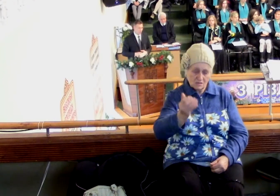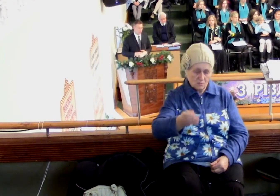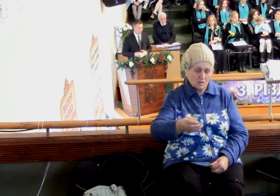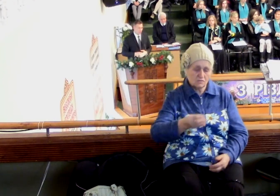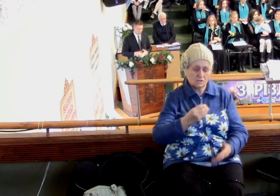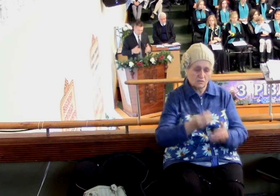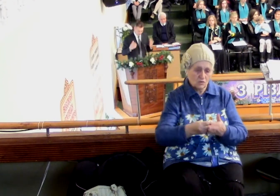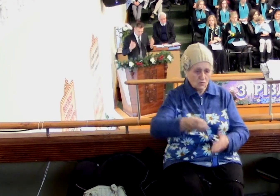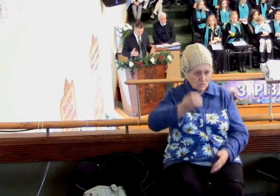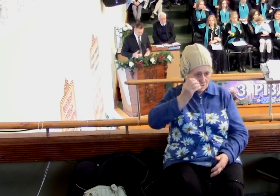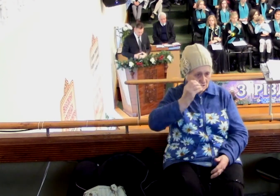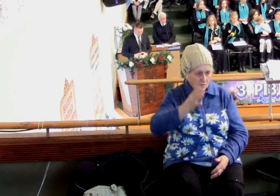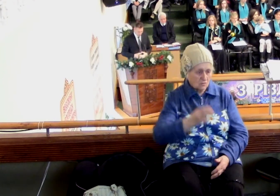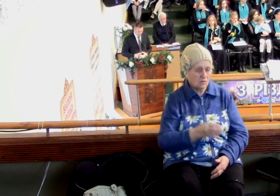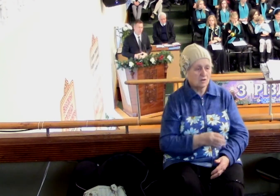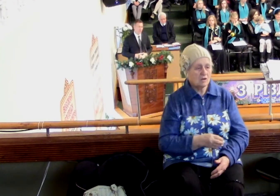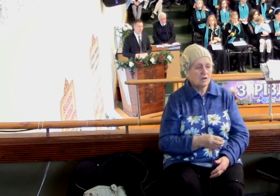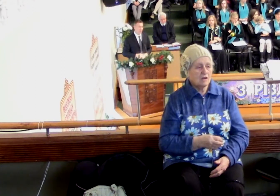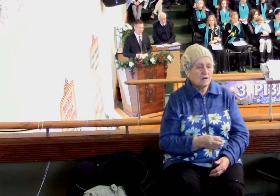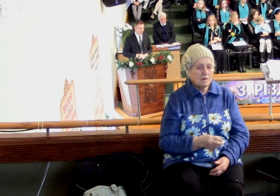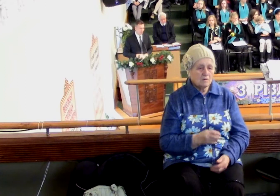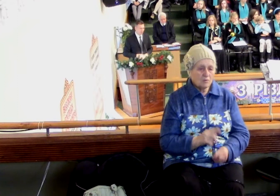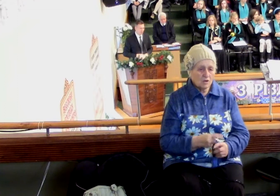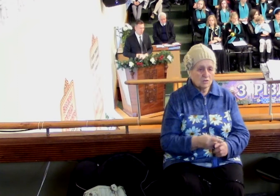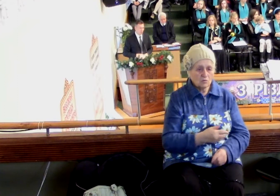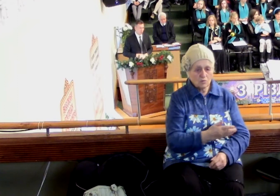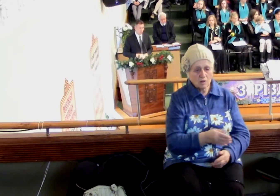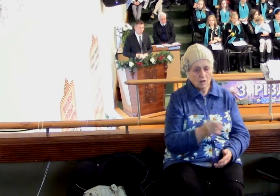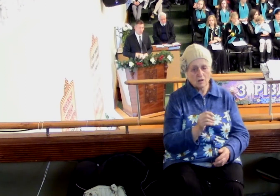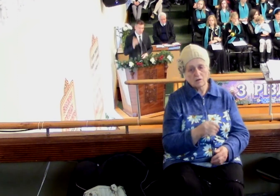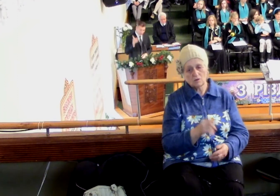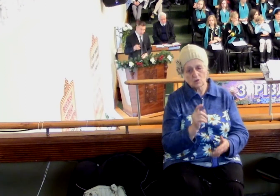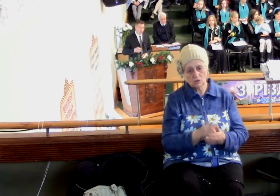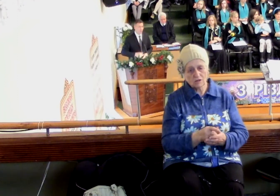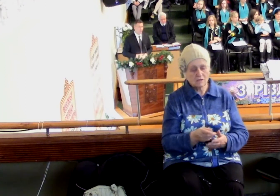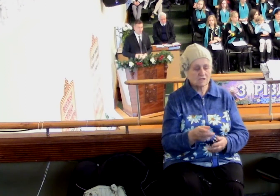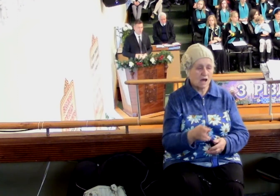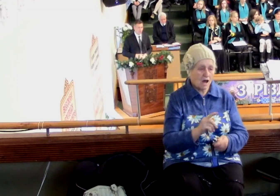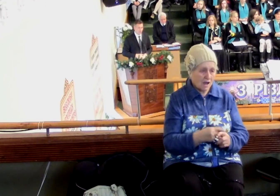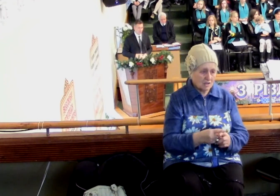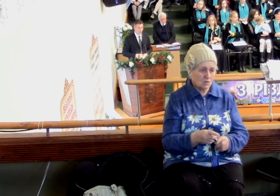славу. За что нам нужно быть всегда благодарными Богу